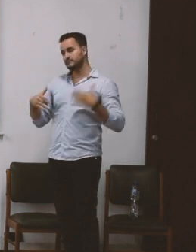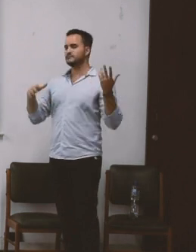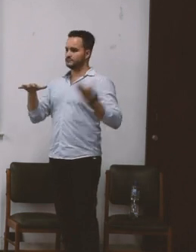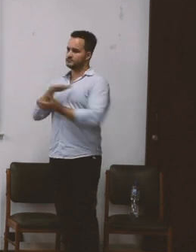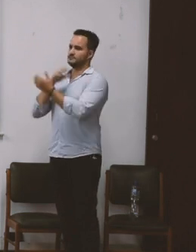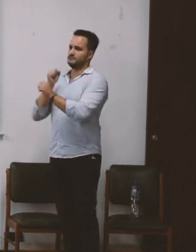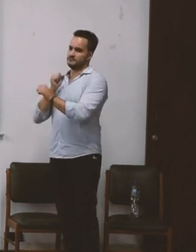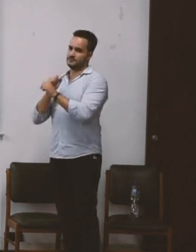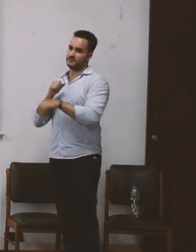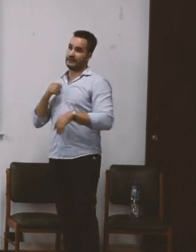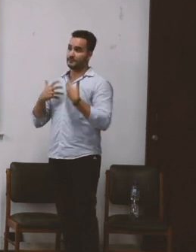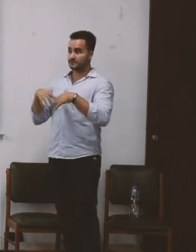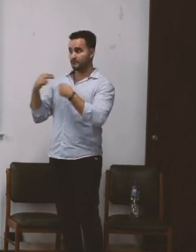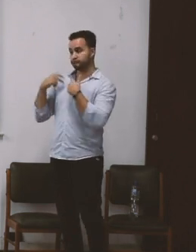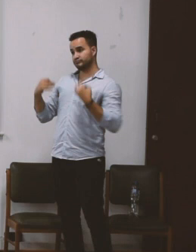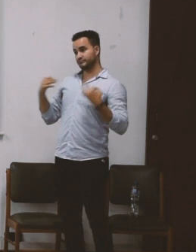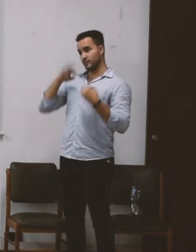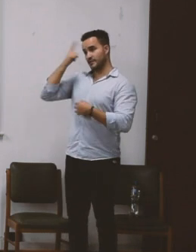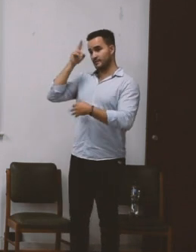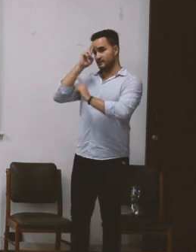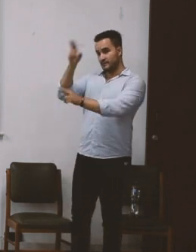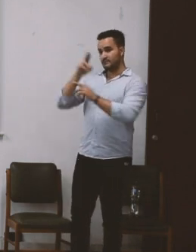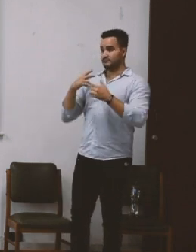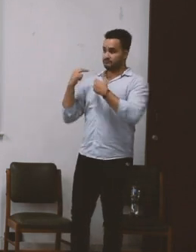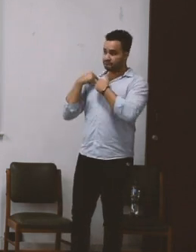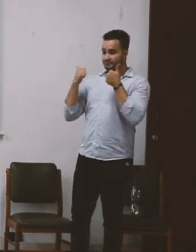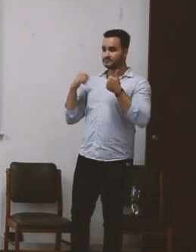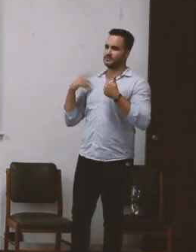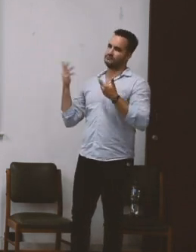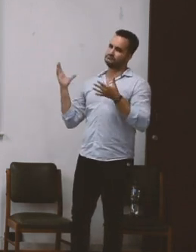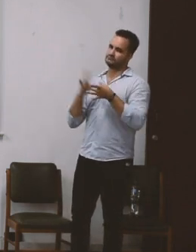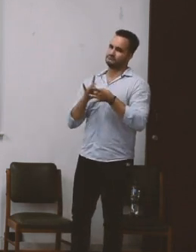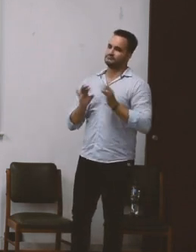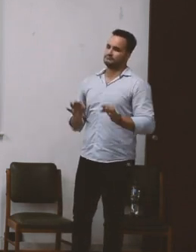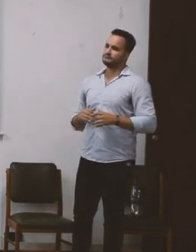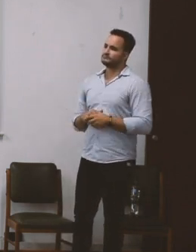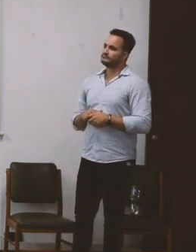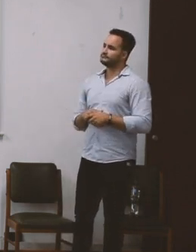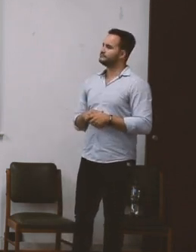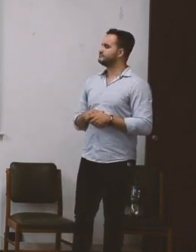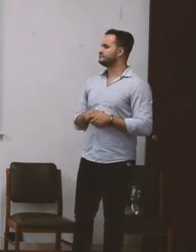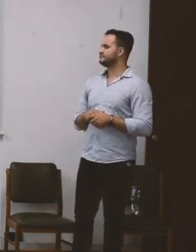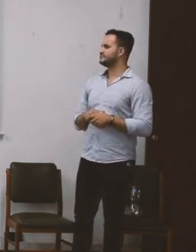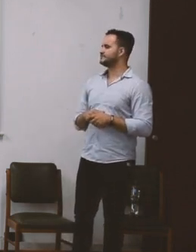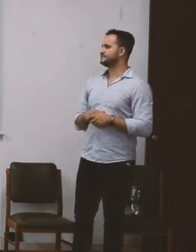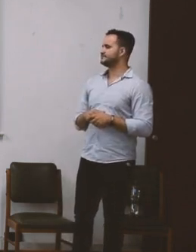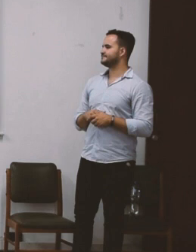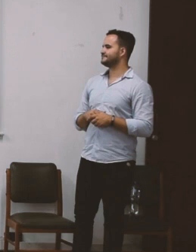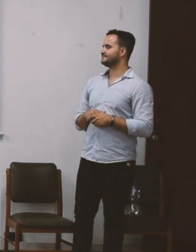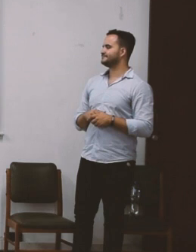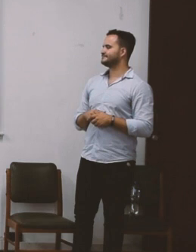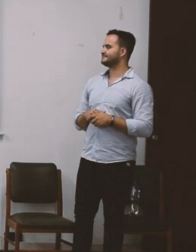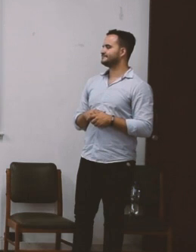socialmente responsables, que esa es otra cosa que también me gustaría ir deshilando. Bueno, el estímulo